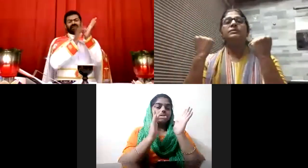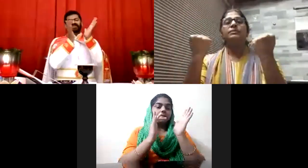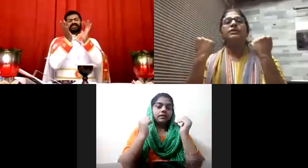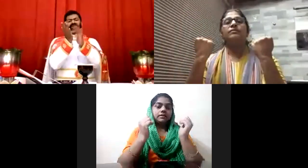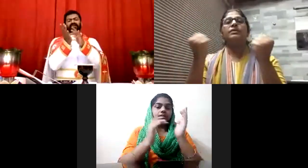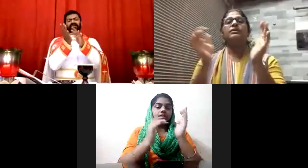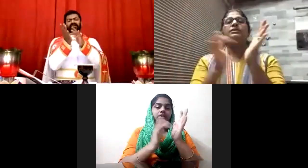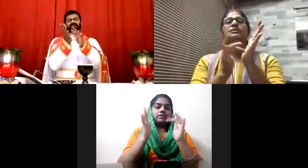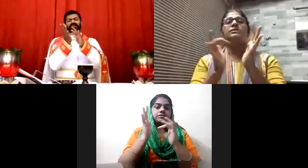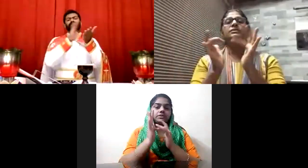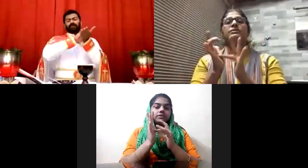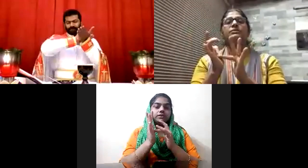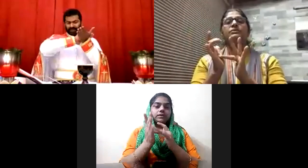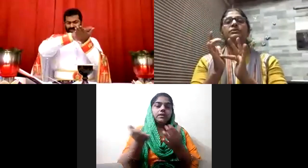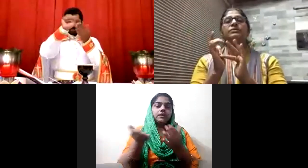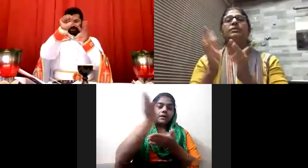ബലവാനീശൻ